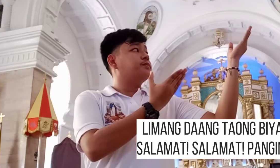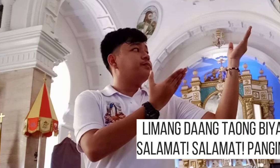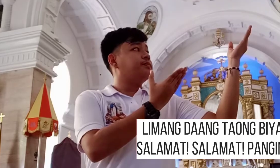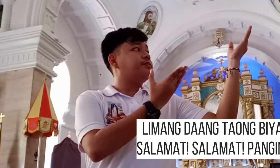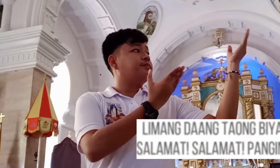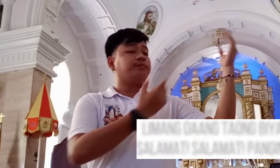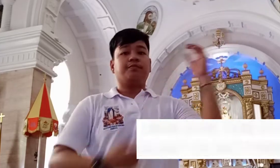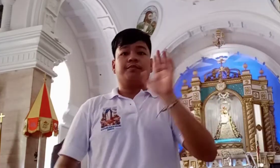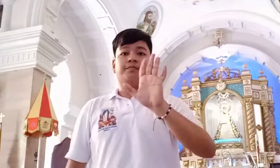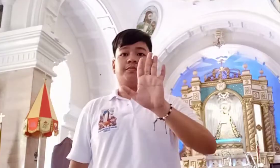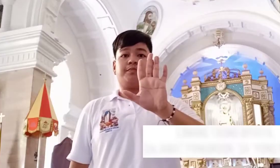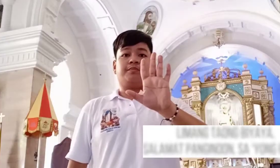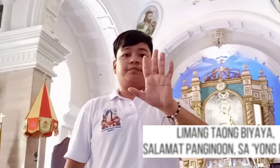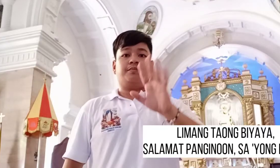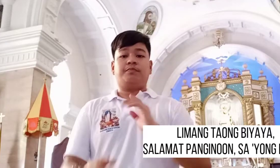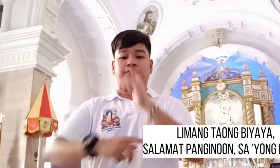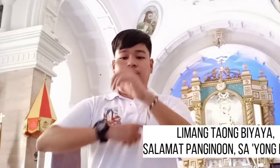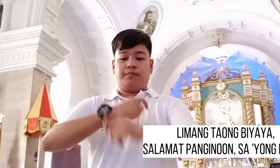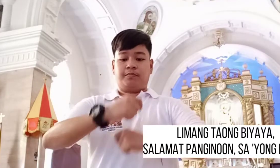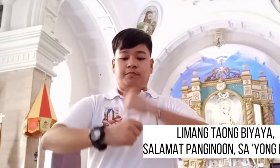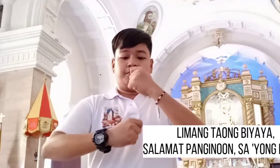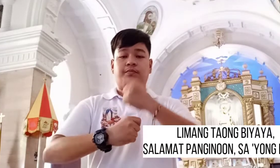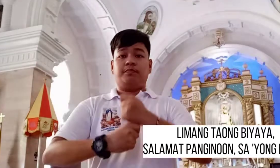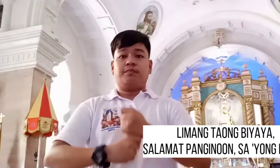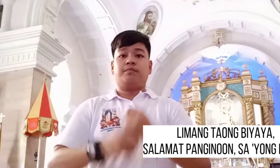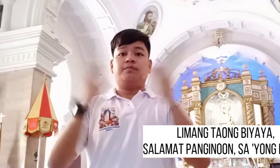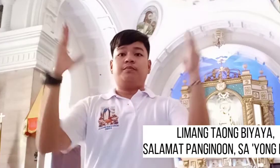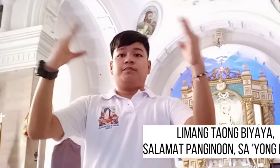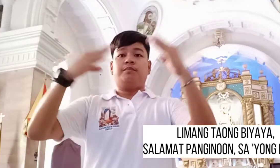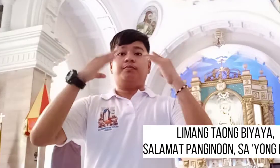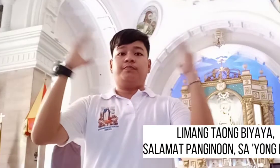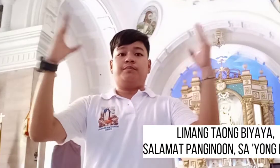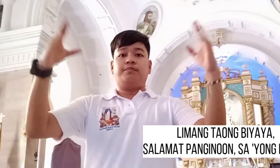Panginoon. Ibang taang taong biyaya.